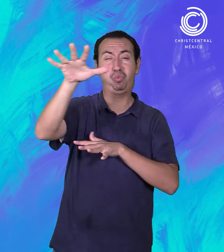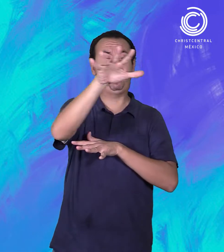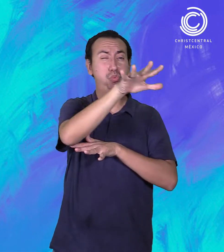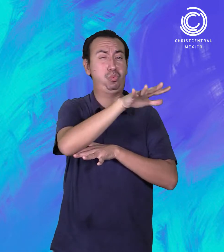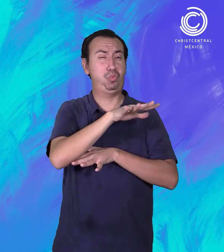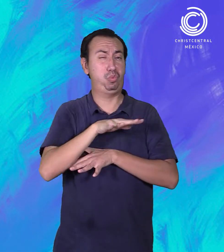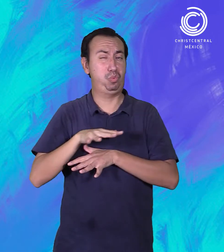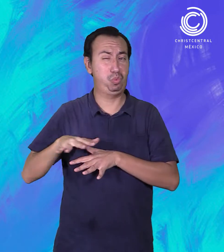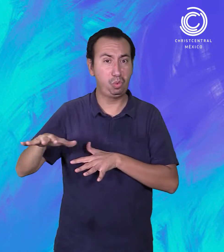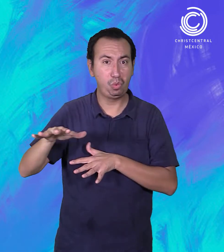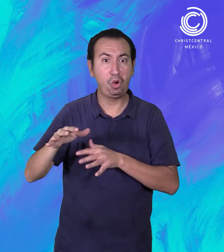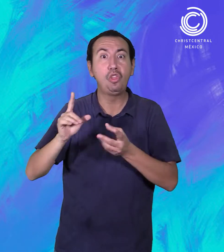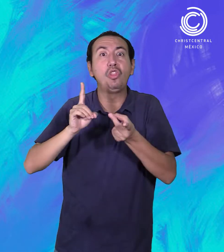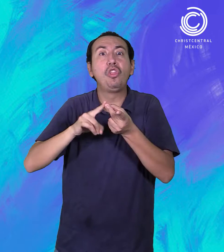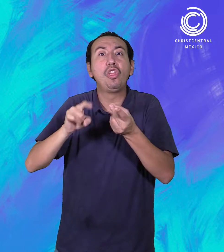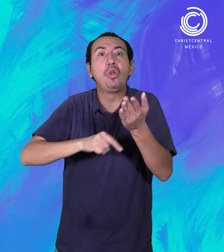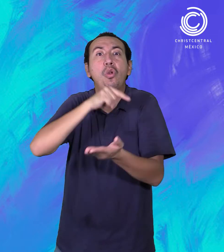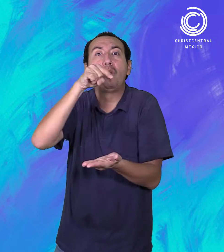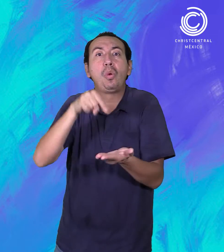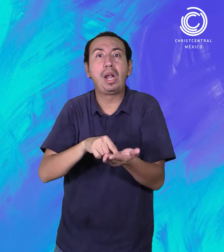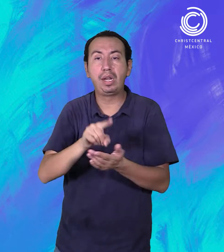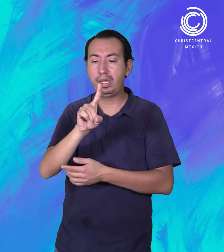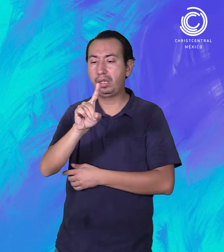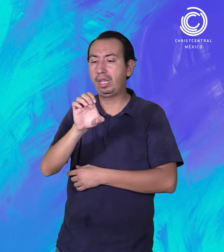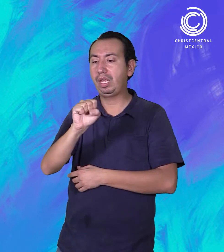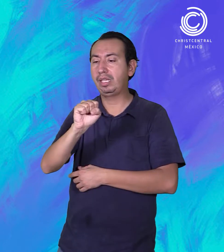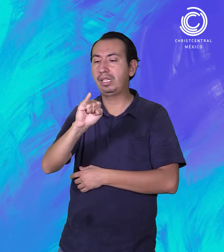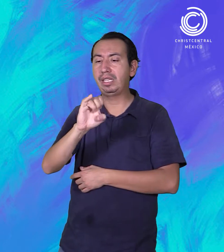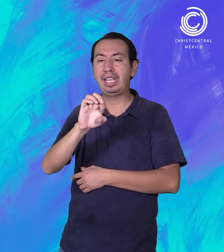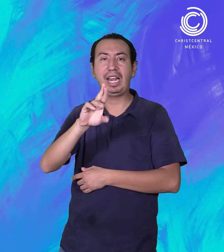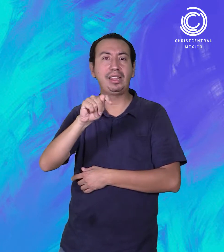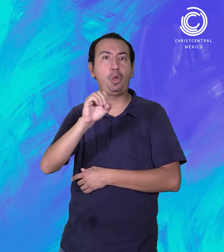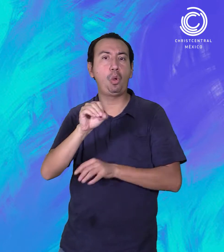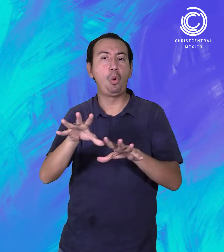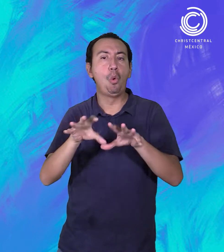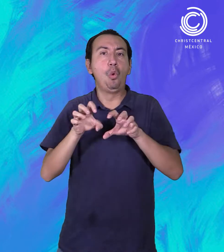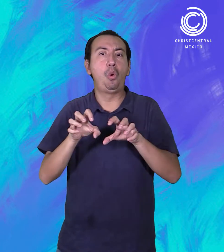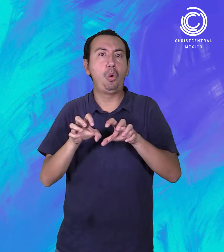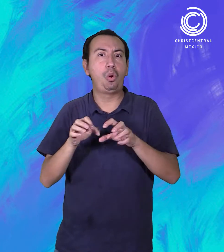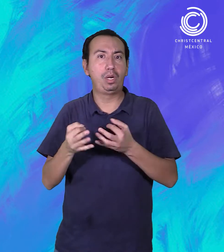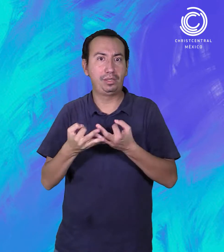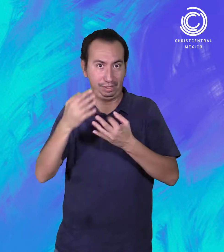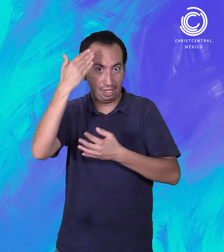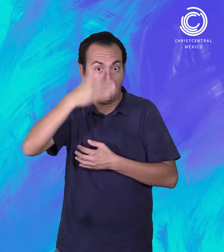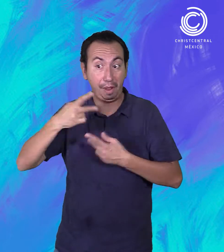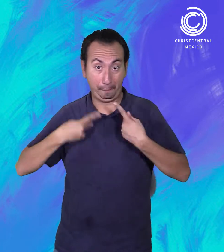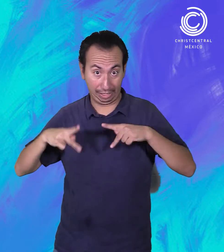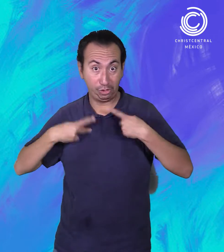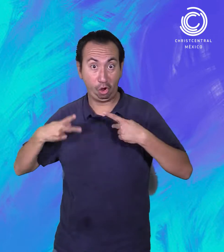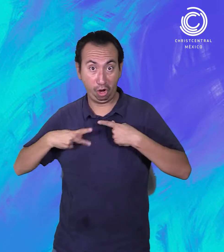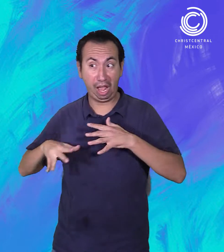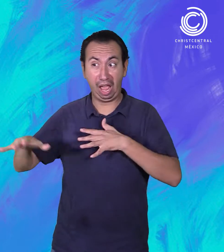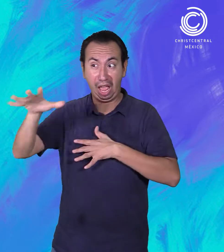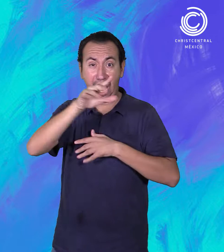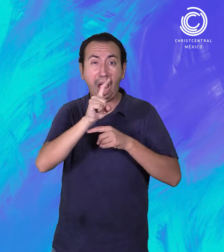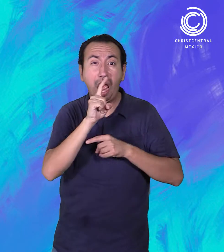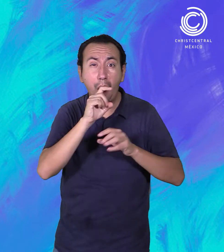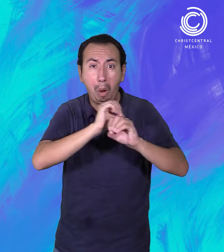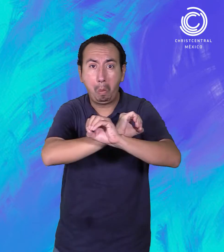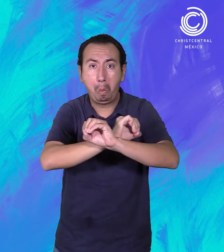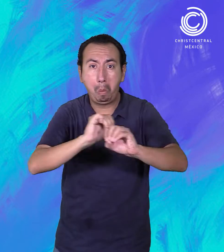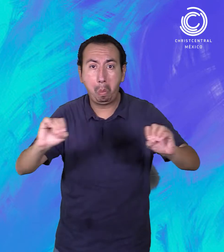En ese tiempo, si ustedes lo recuerdan, el pueblo estaba pasando por una situación bien complicada porque están en el